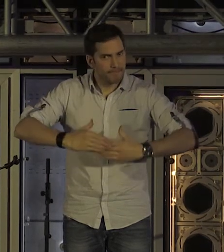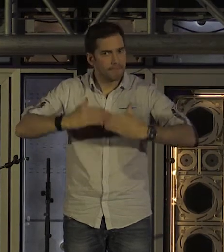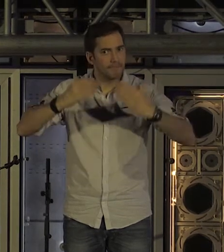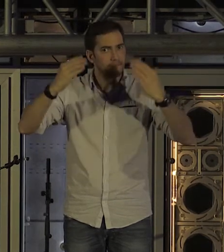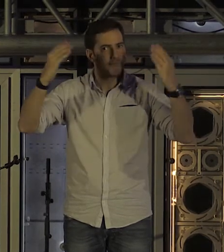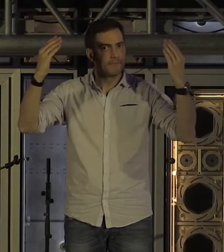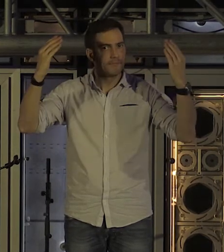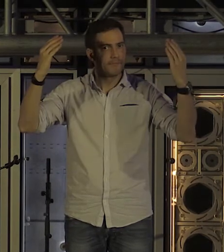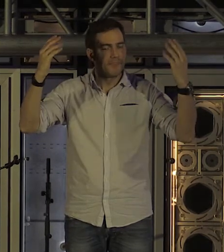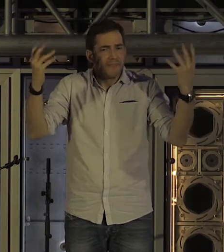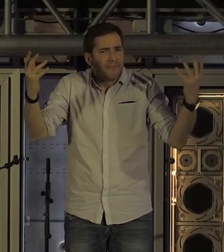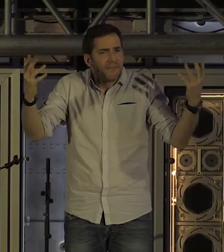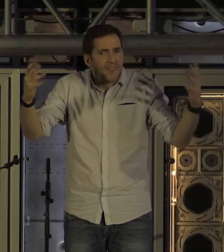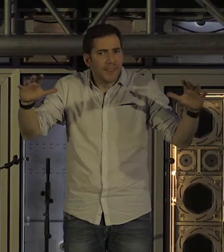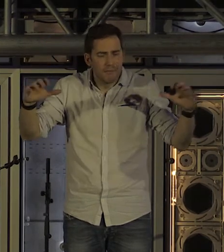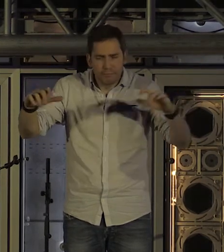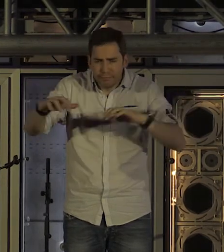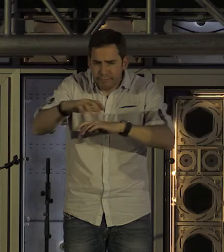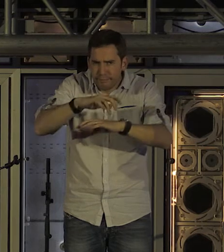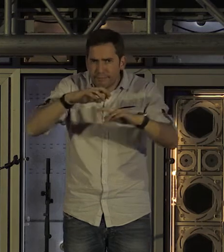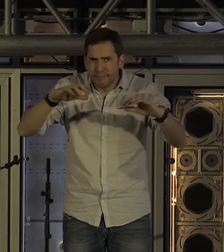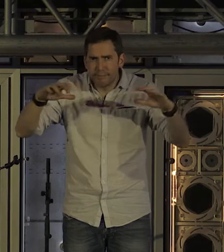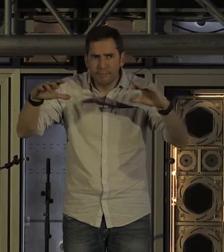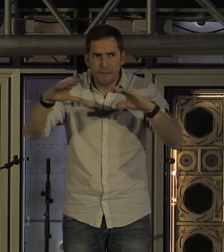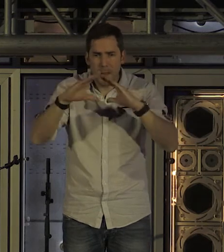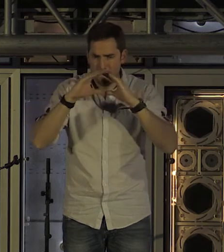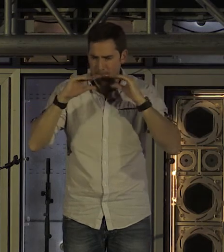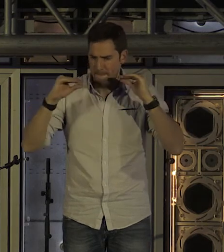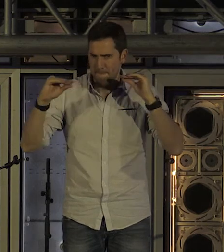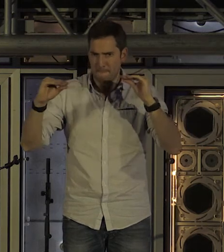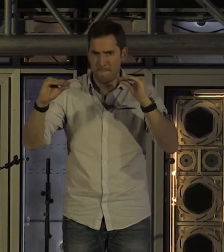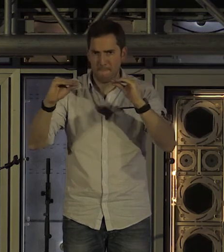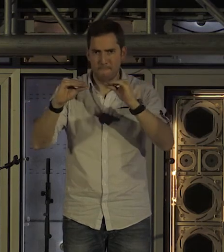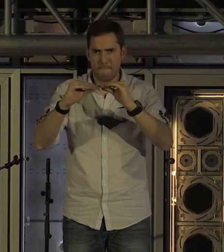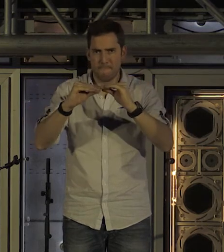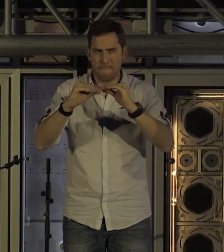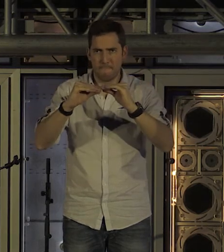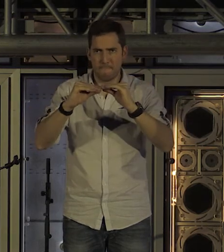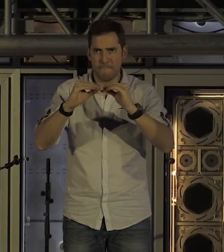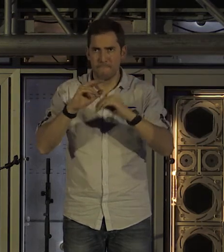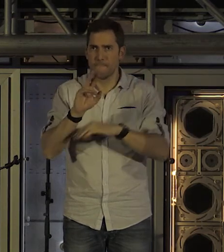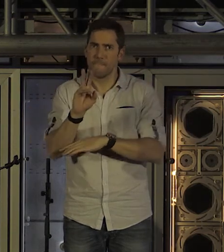fourmis les éternuements, des silences profonds au creux du ventre.